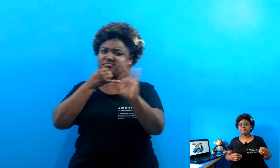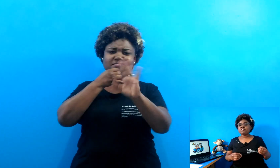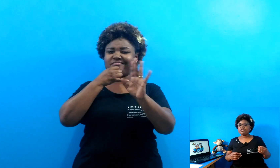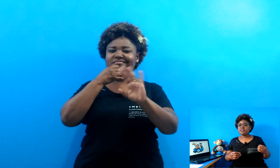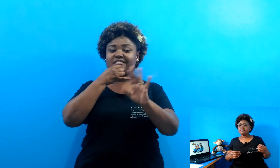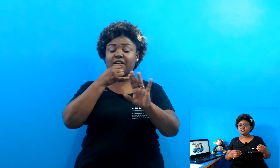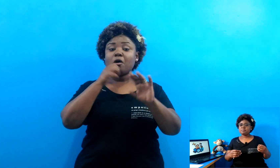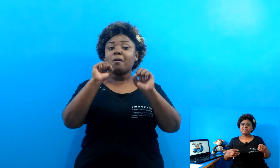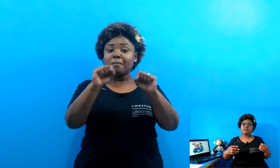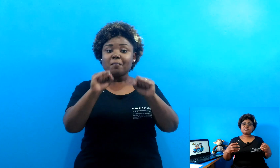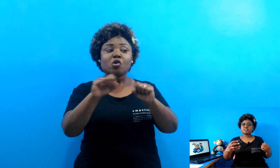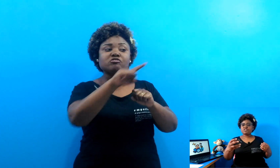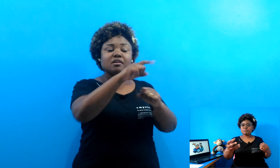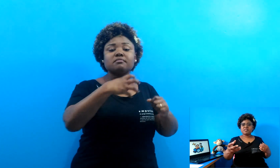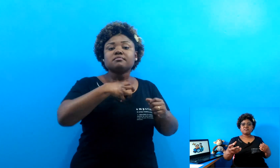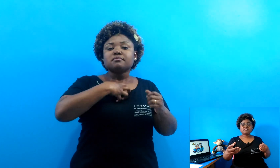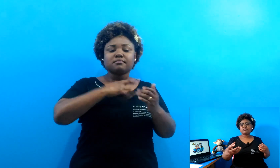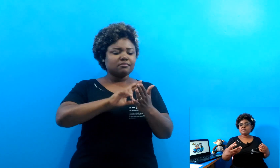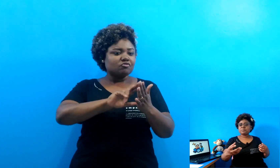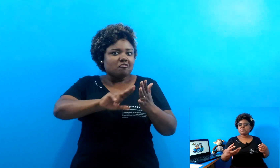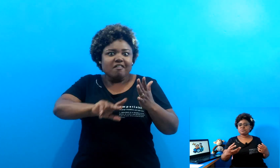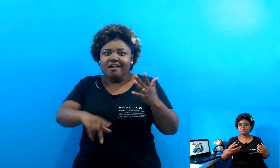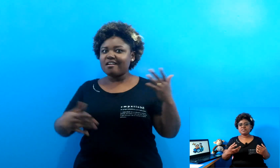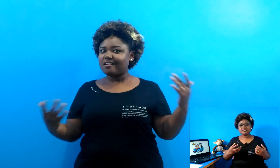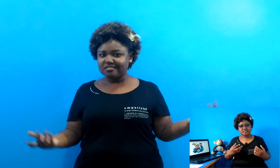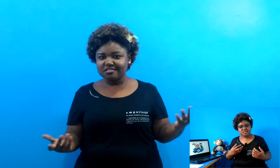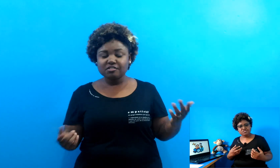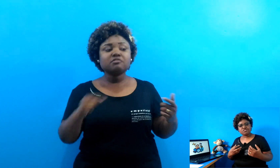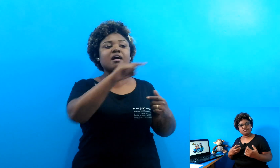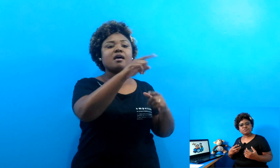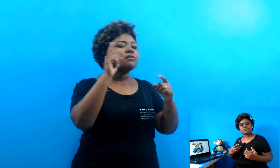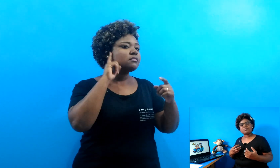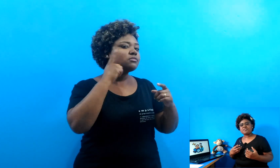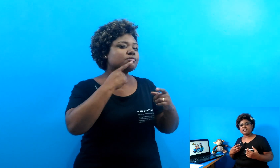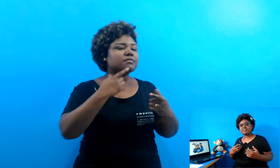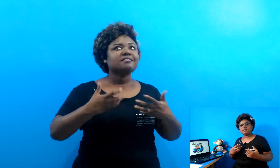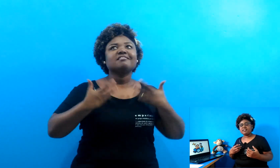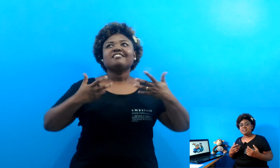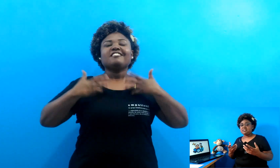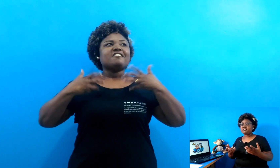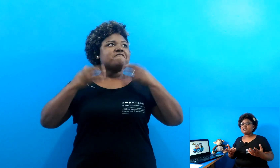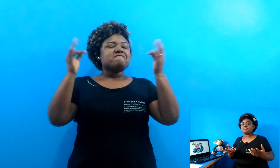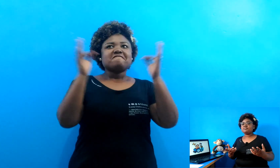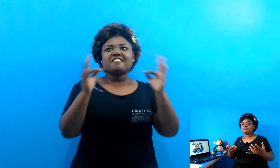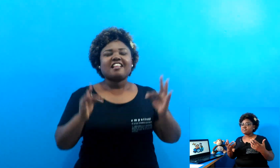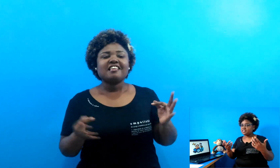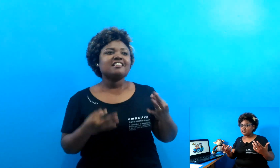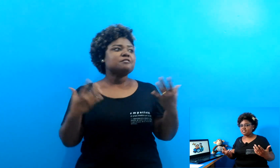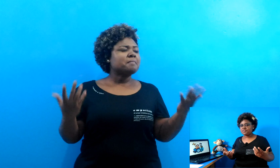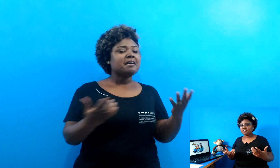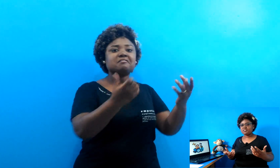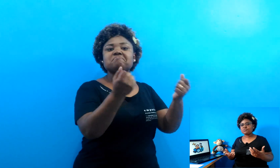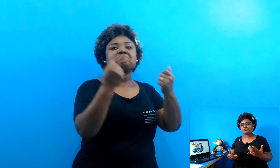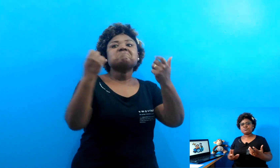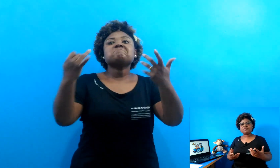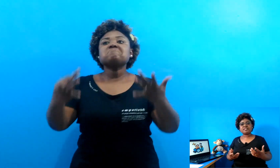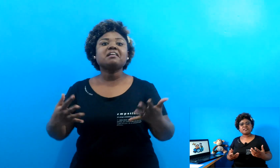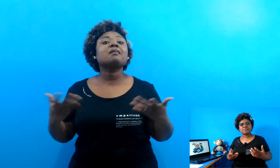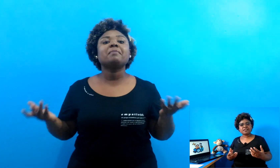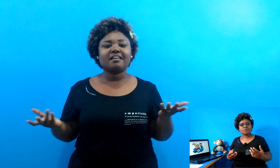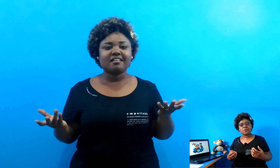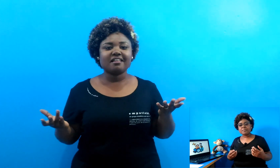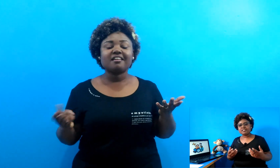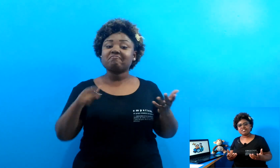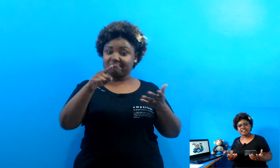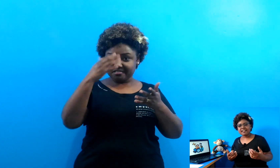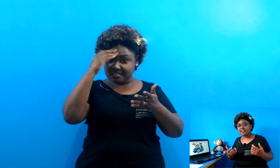A empatia é você pegar o sentimento da outra pessoa e sentir junto com ela. Então, significa que o surdo vai ter